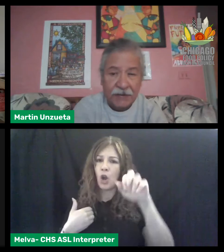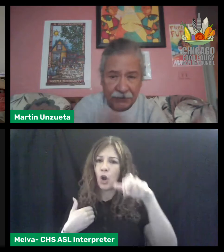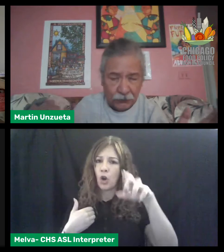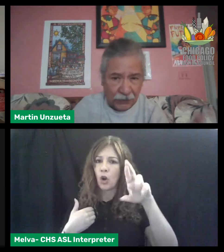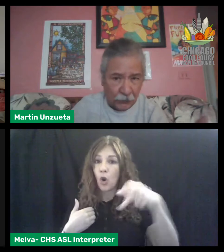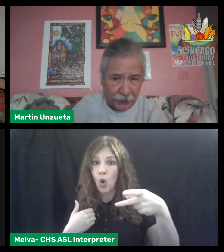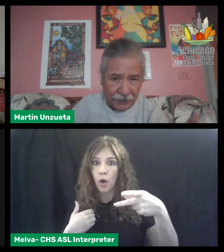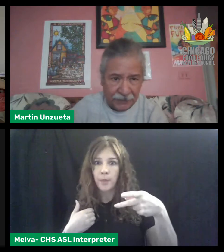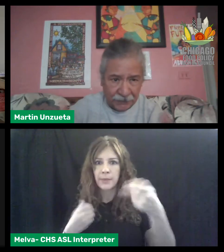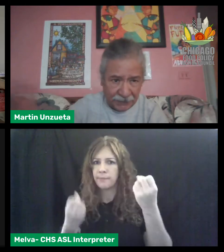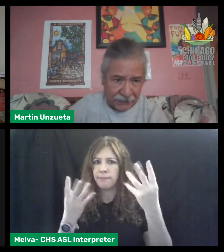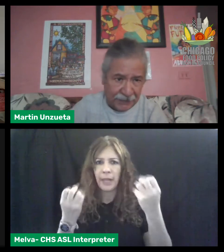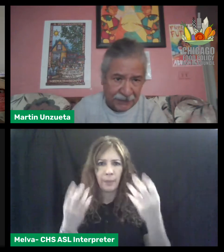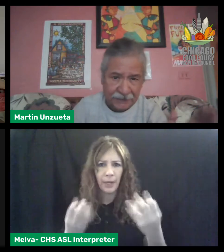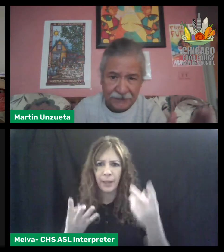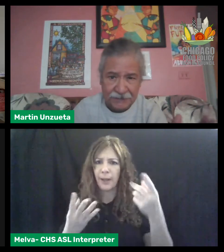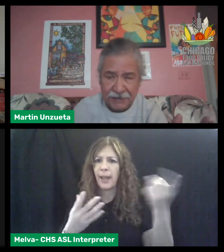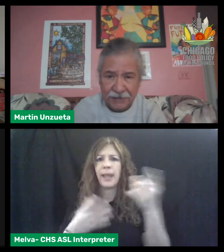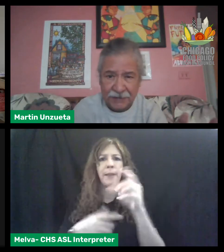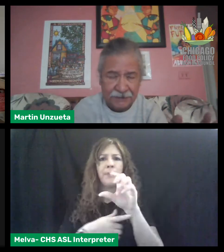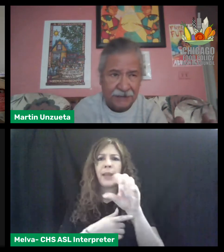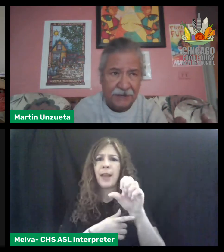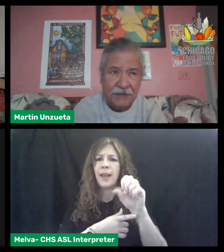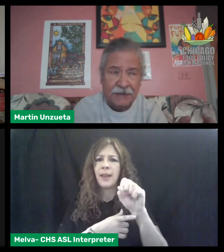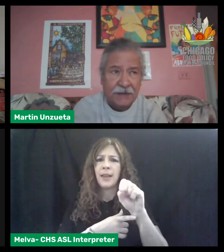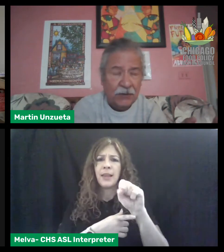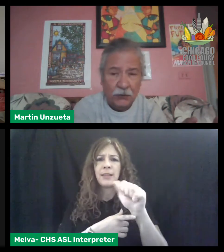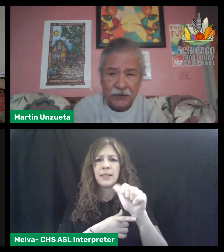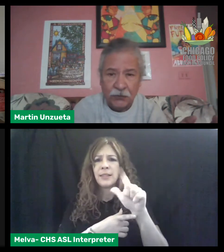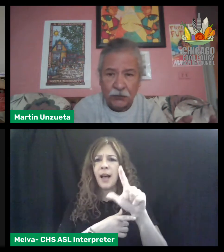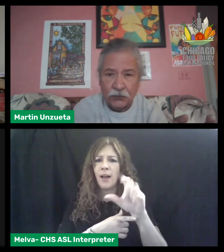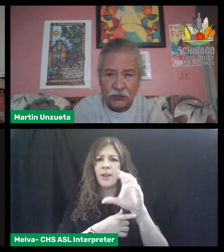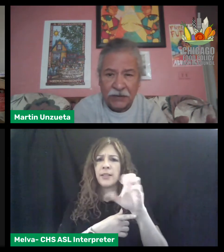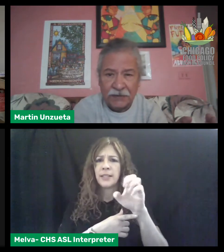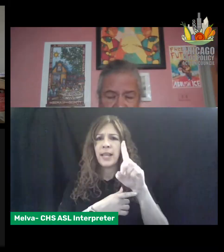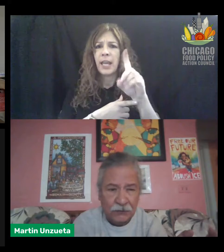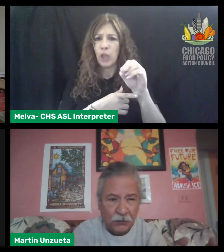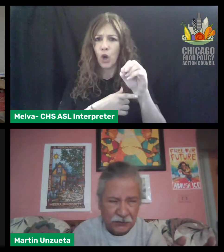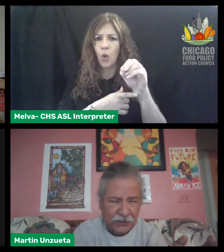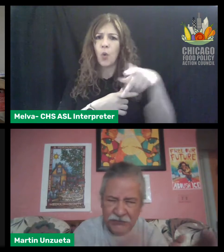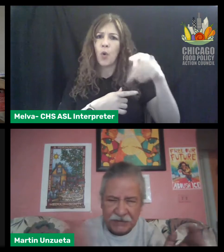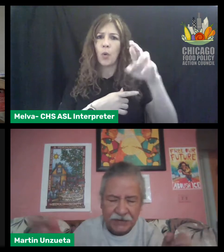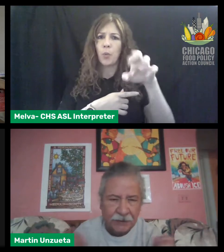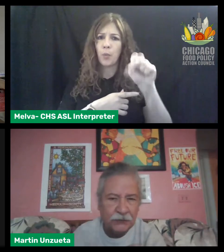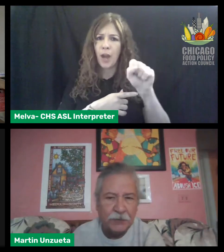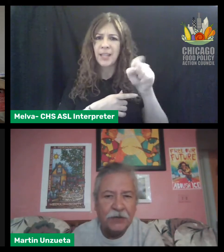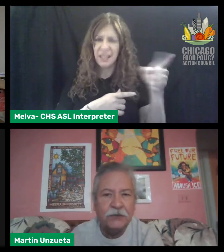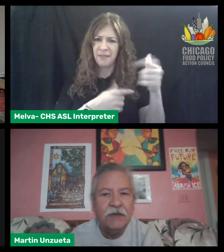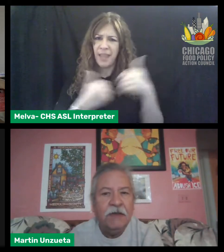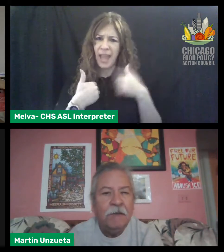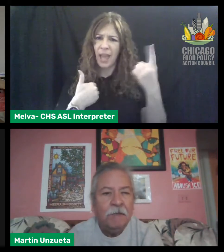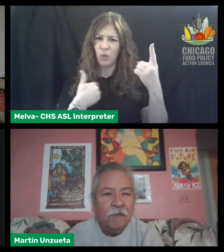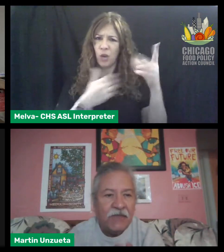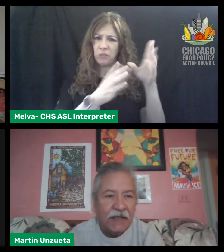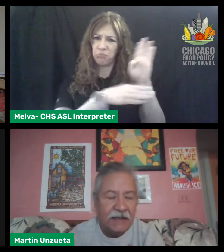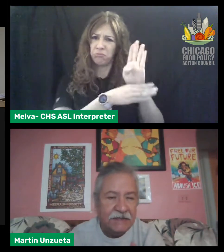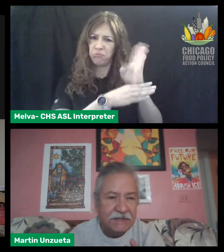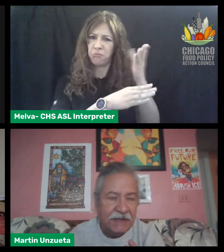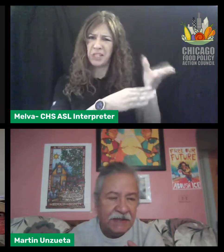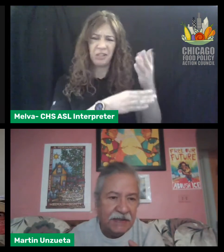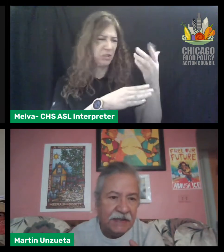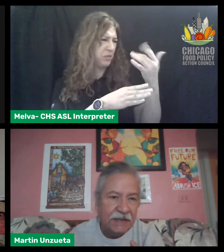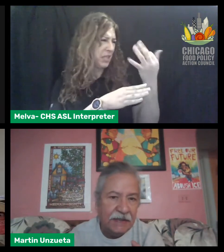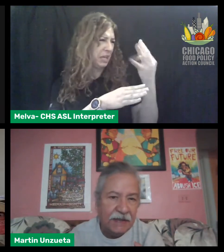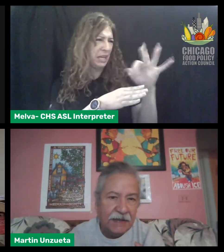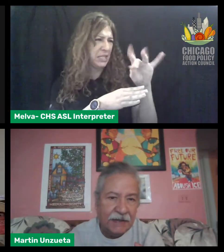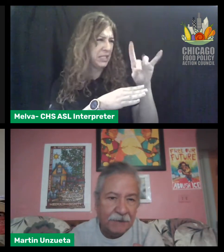Press, que es una cooperativa que existía desde los años 80, 80 más o menos.